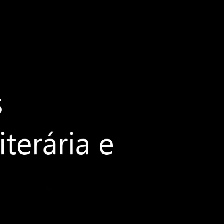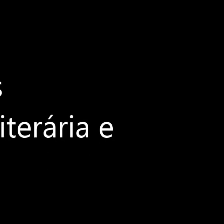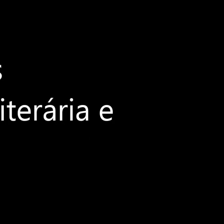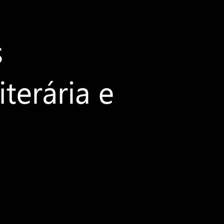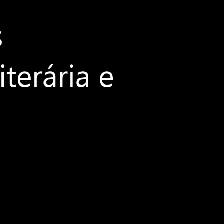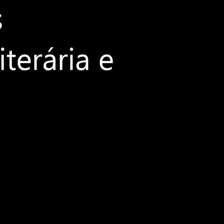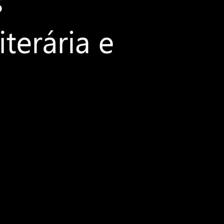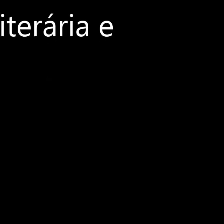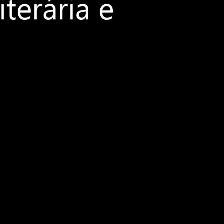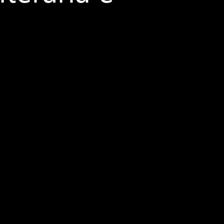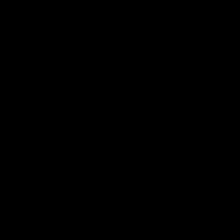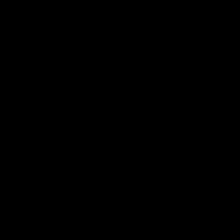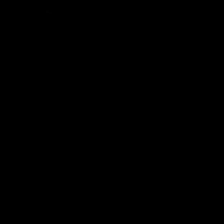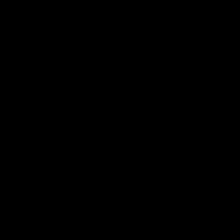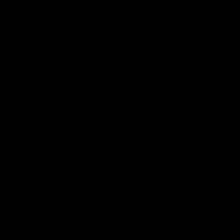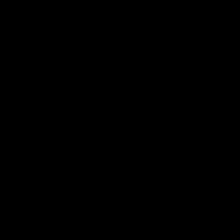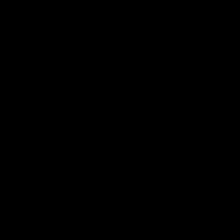E isso maus.